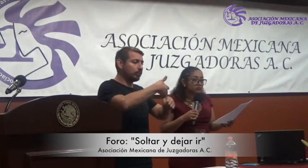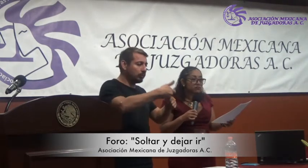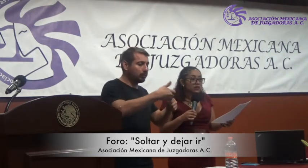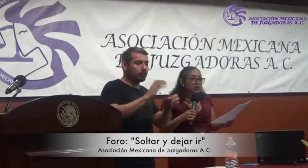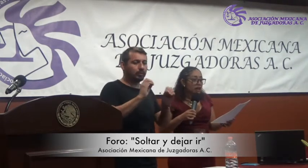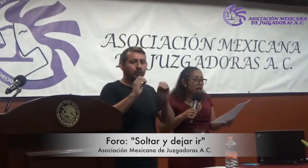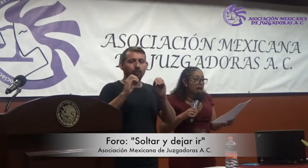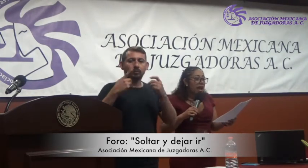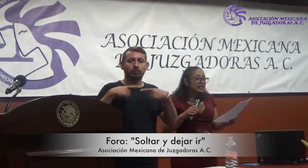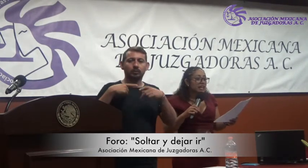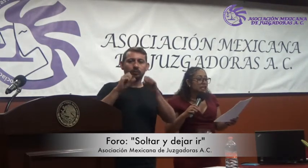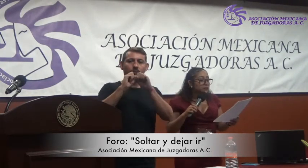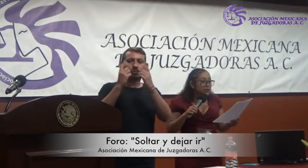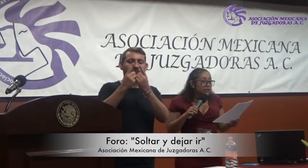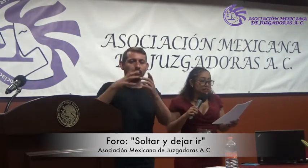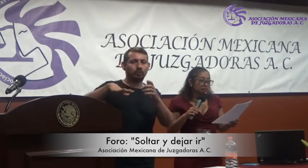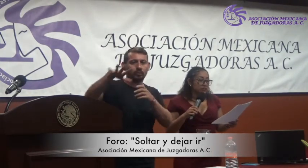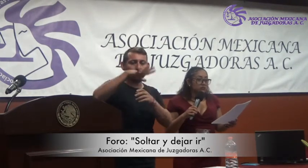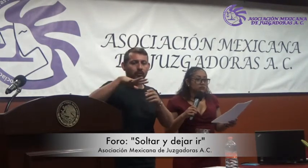sociedad, ante